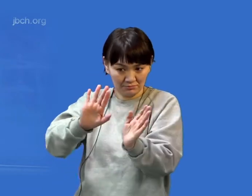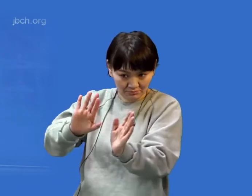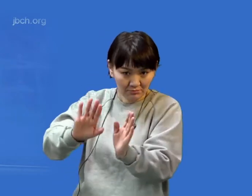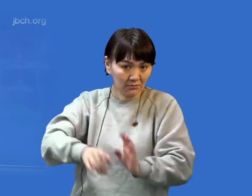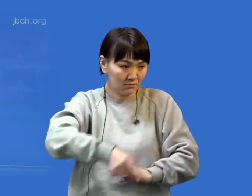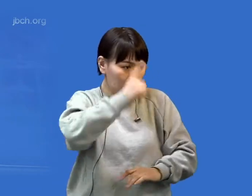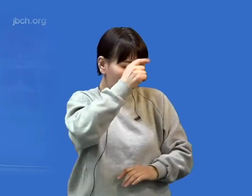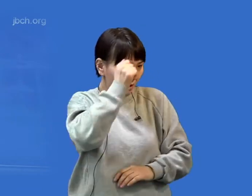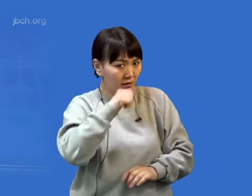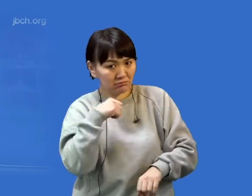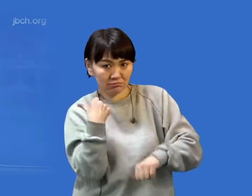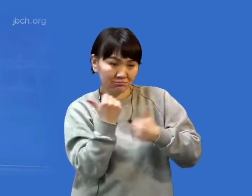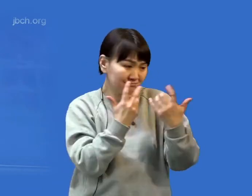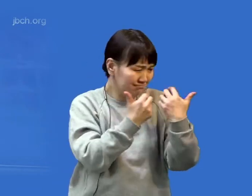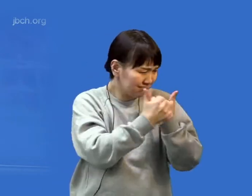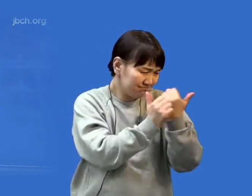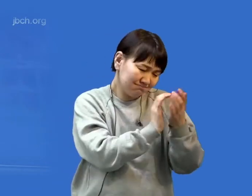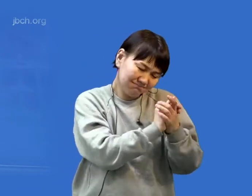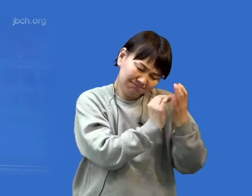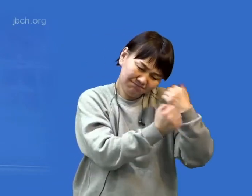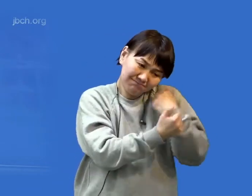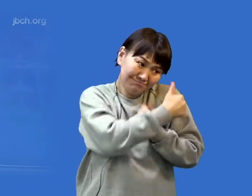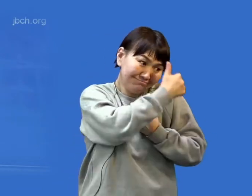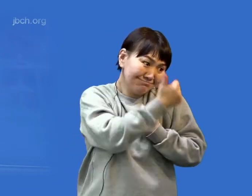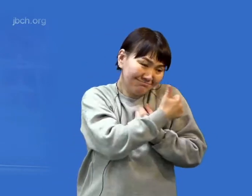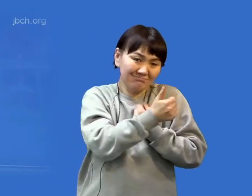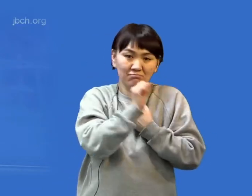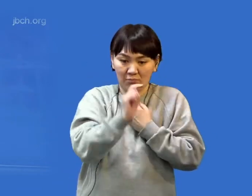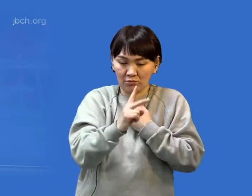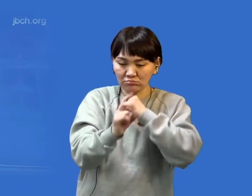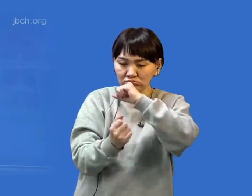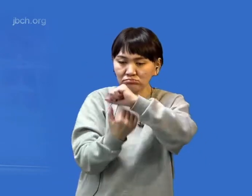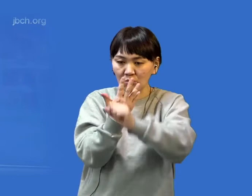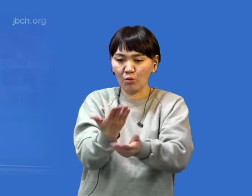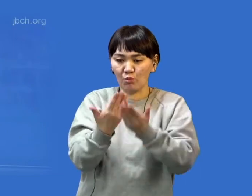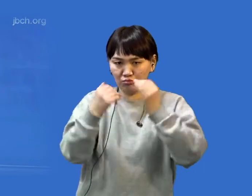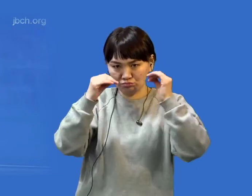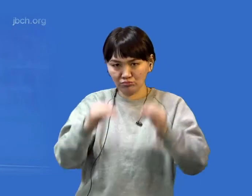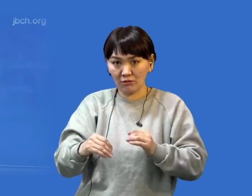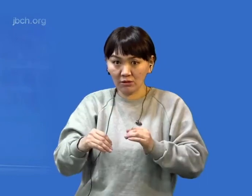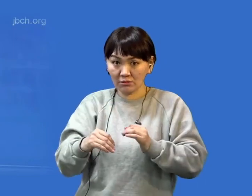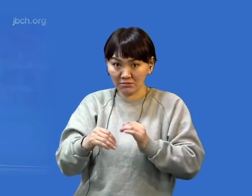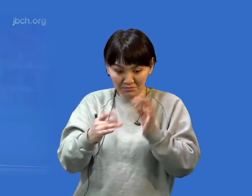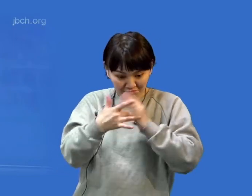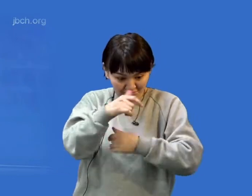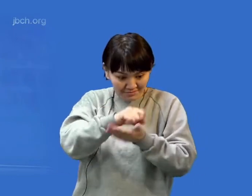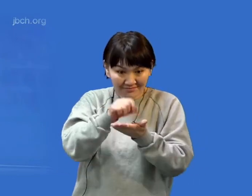Тэгээ ахтуудгээ эвлэрсний дараа нь ирж бурхандаа өргөлөө өргөөрэй гэсэн мэт дээ.